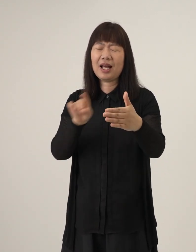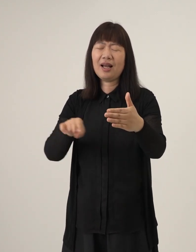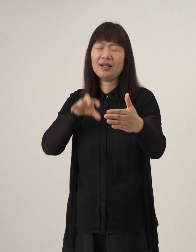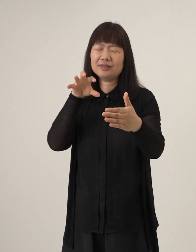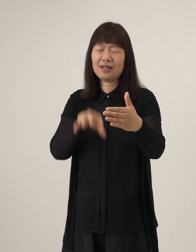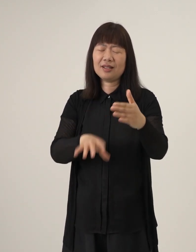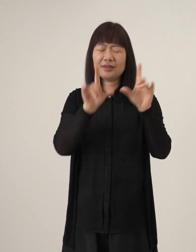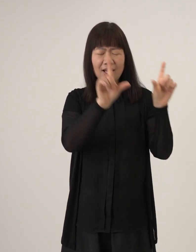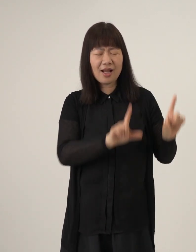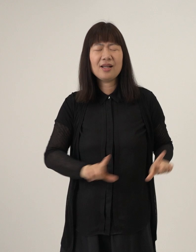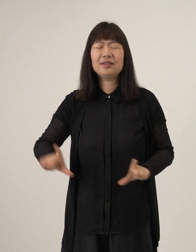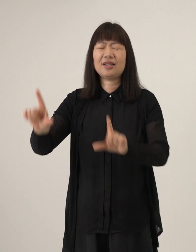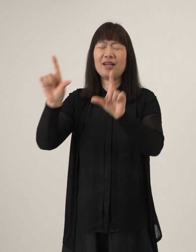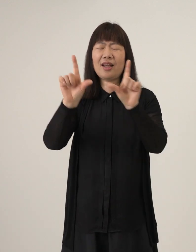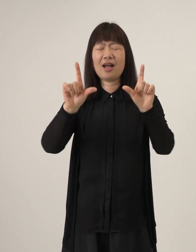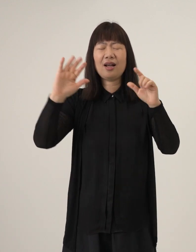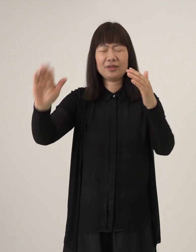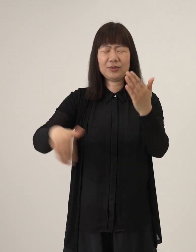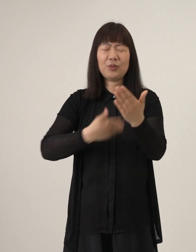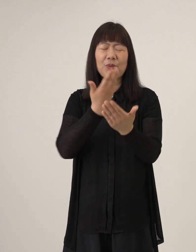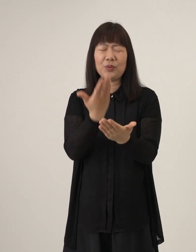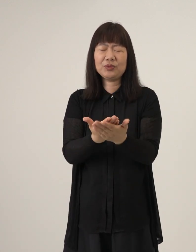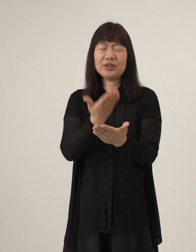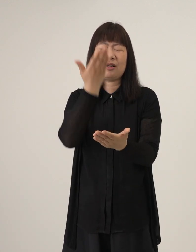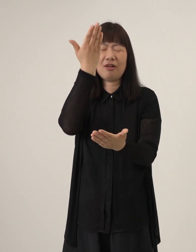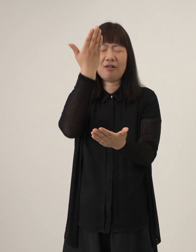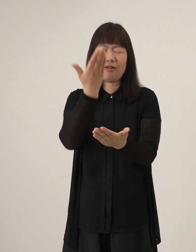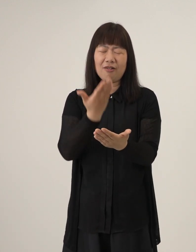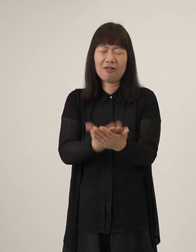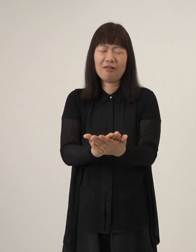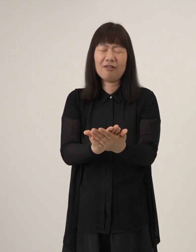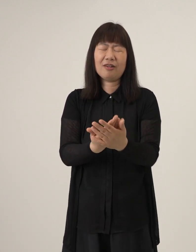이름 안에 살게 하소서.